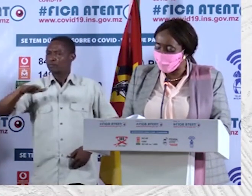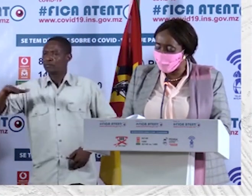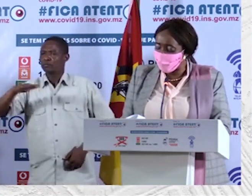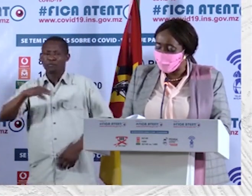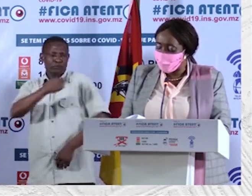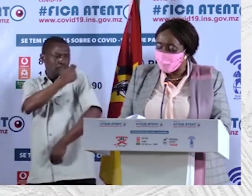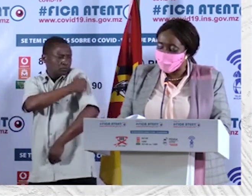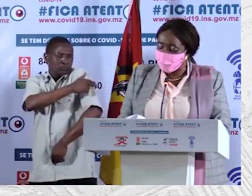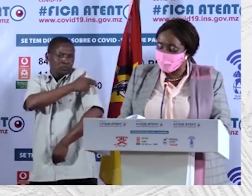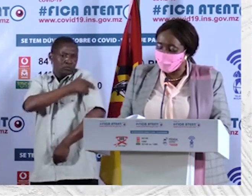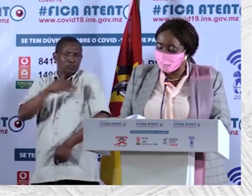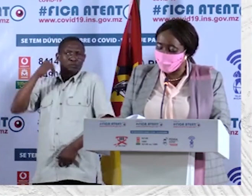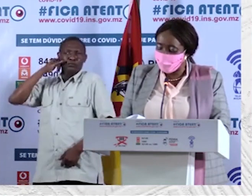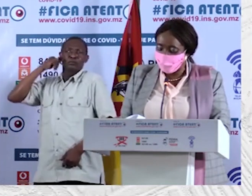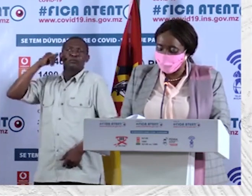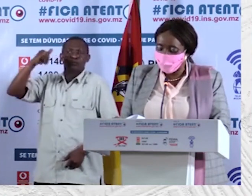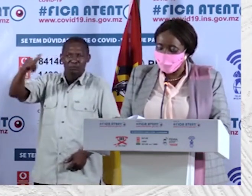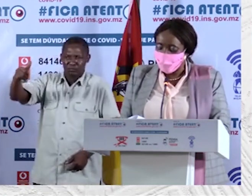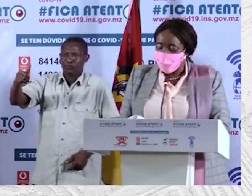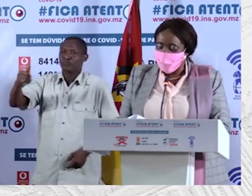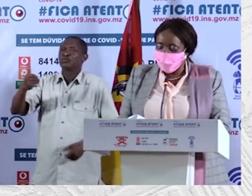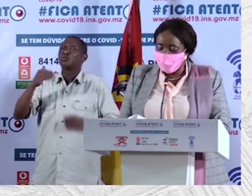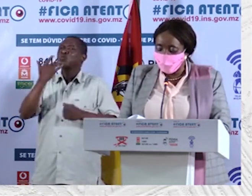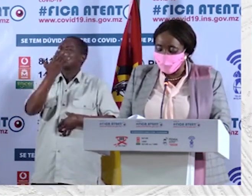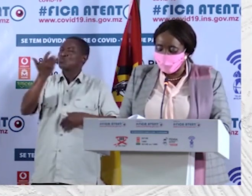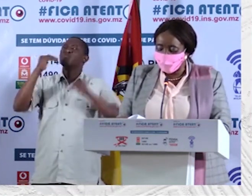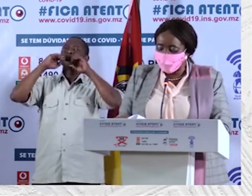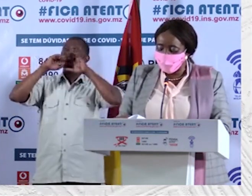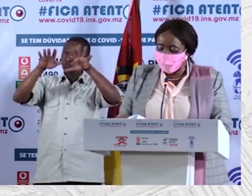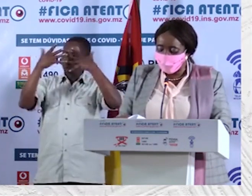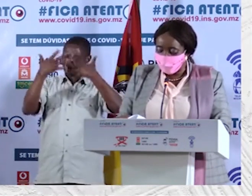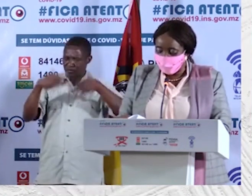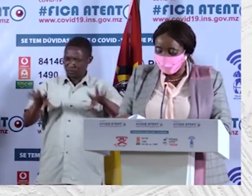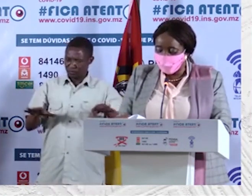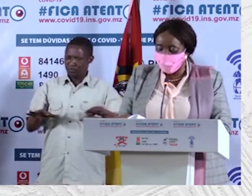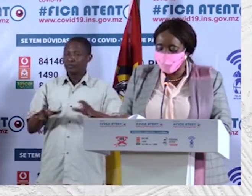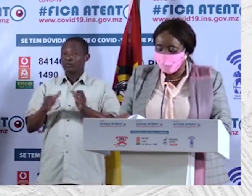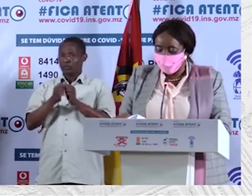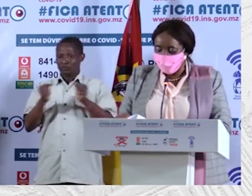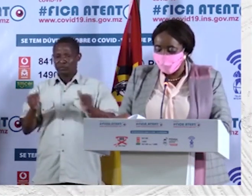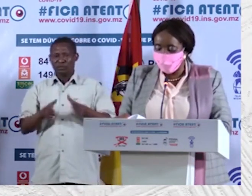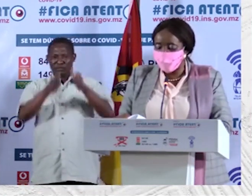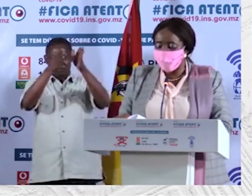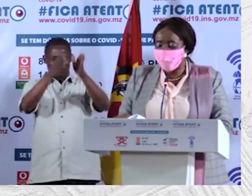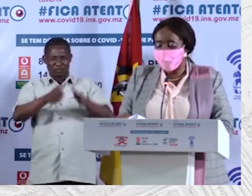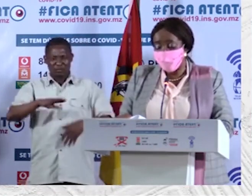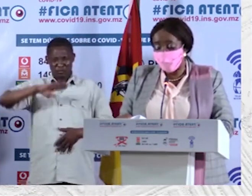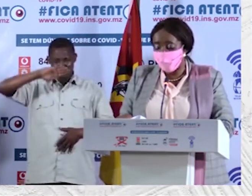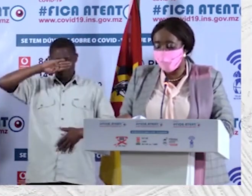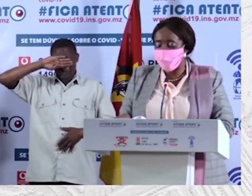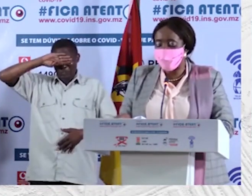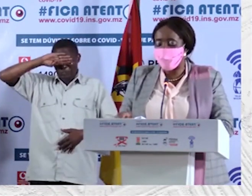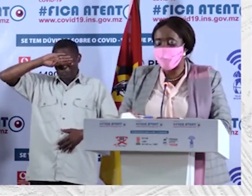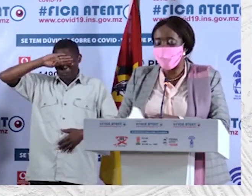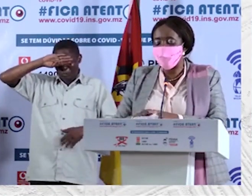números que nós sempre providenciamos. Em caso de agravamento da doença, devem